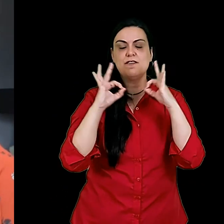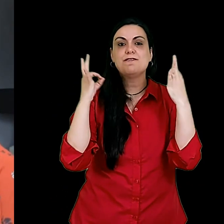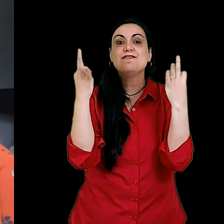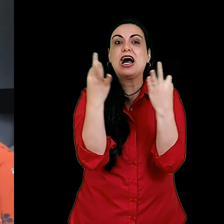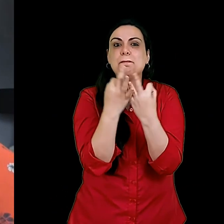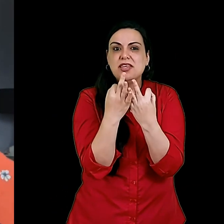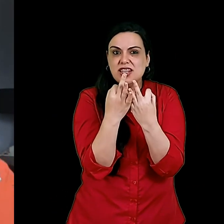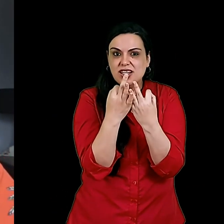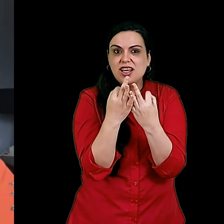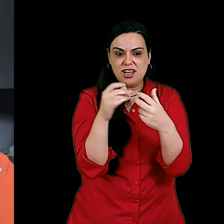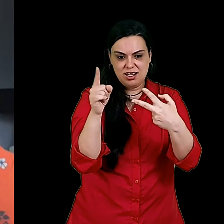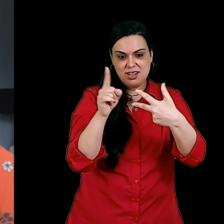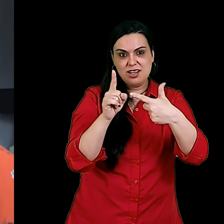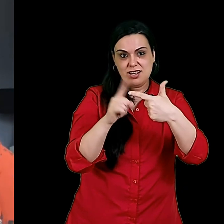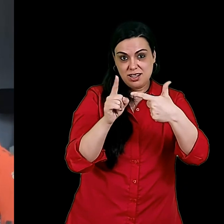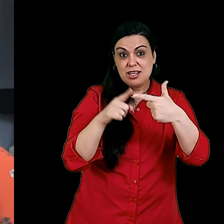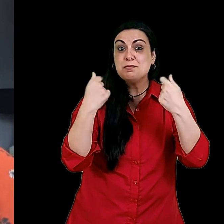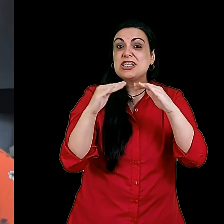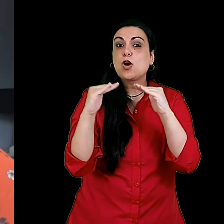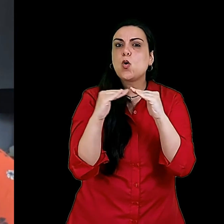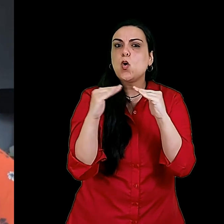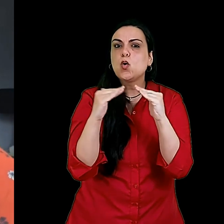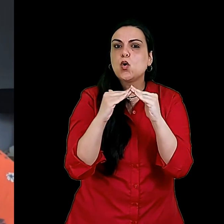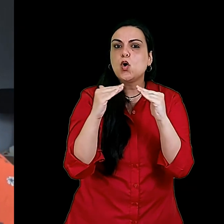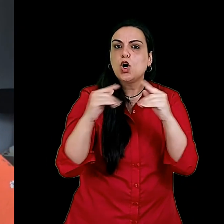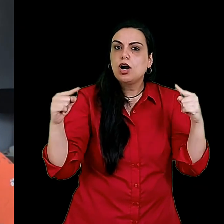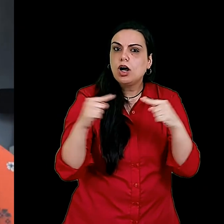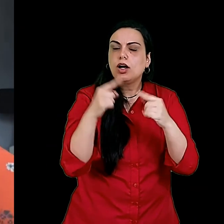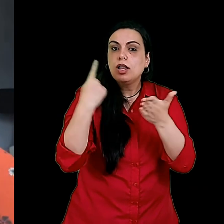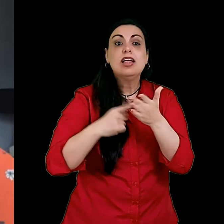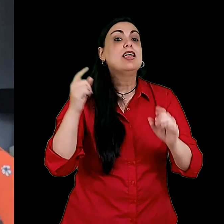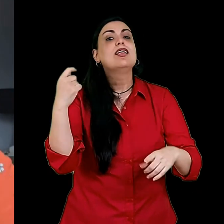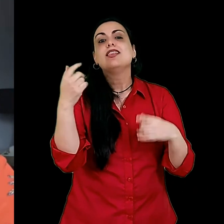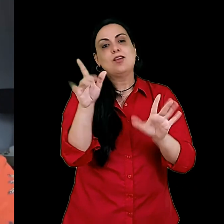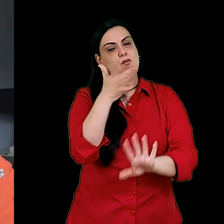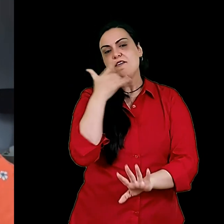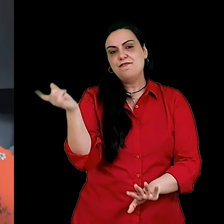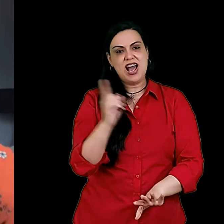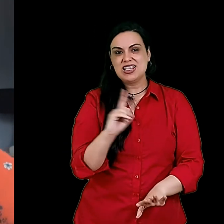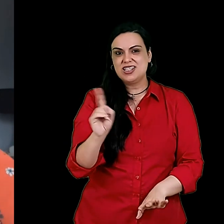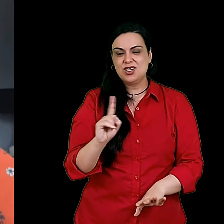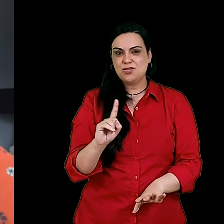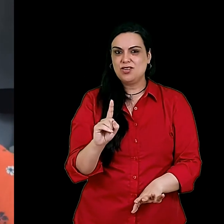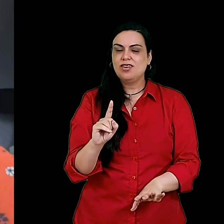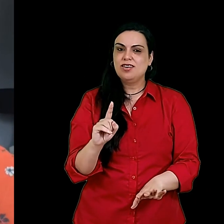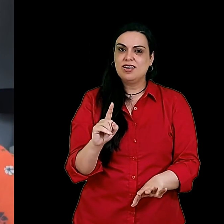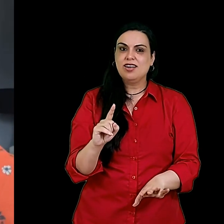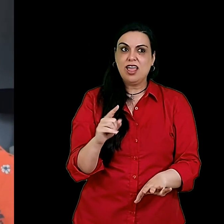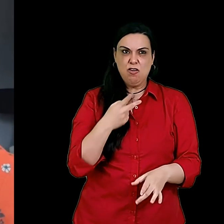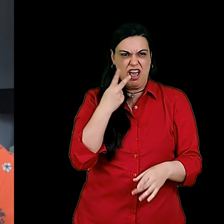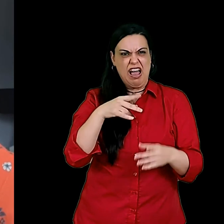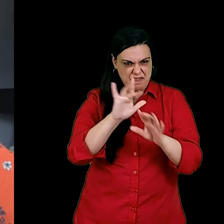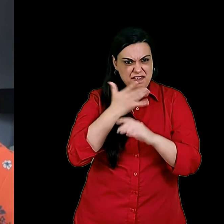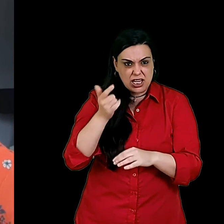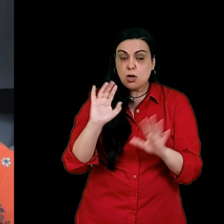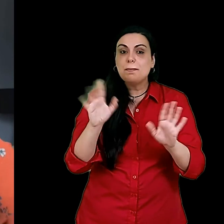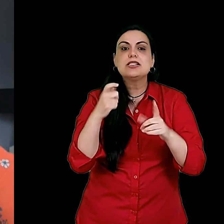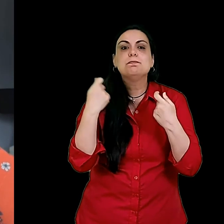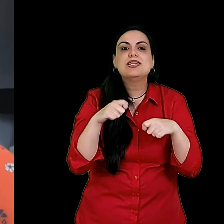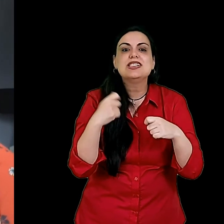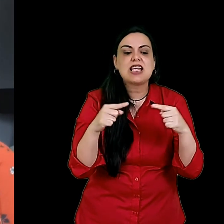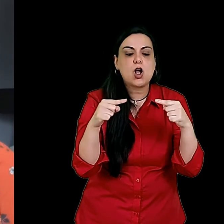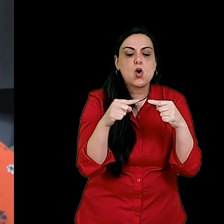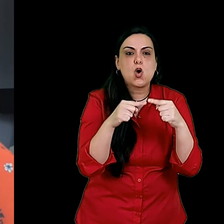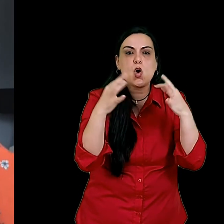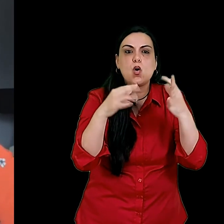promessas. Então, quando eu coloco família dentro desses tópicos, é porque tem que haver concordância. Eu não estou dizendo que vai ser fácil, mas tem